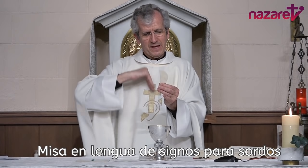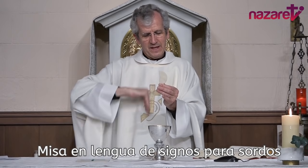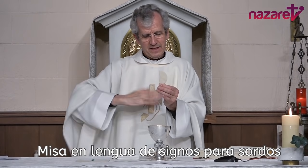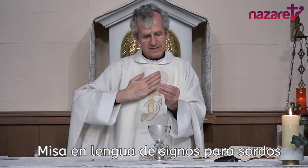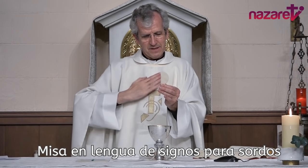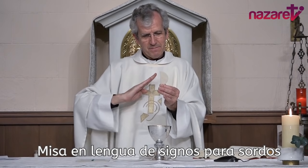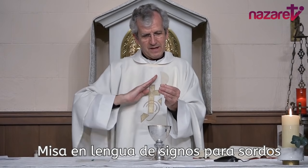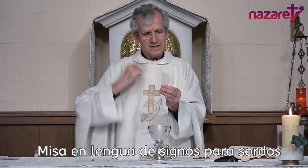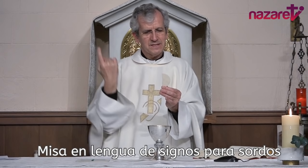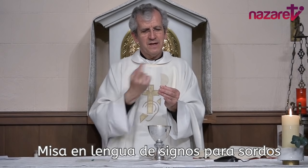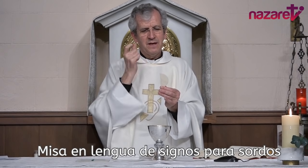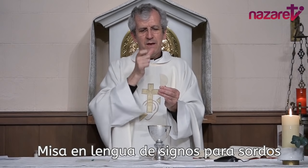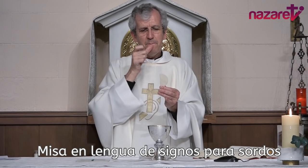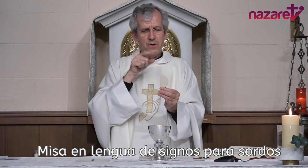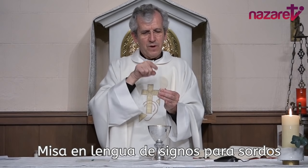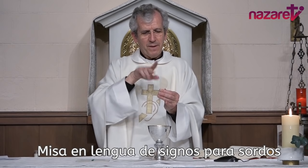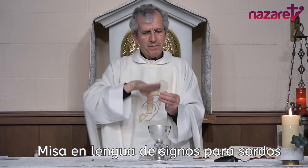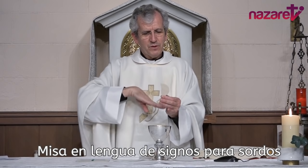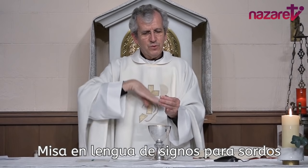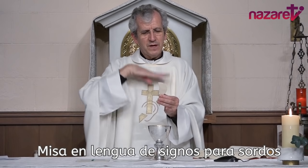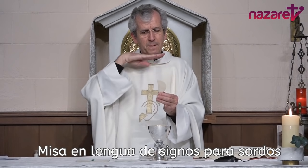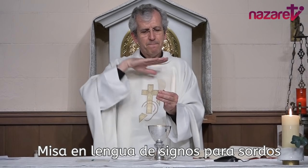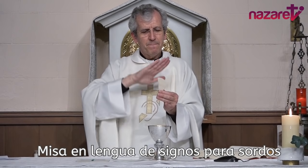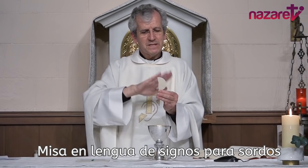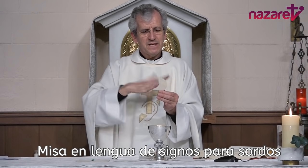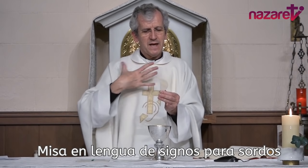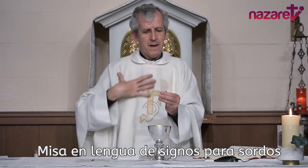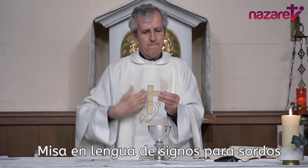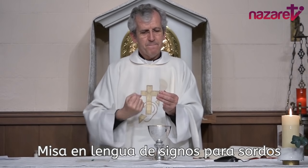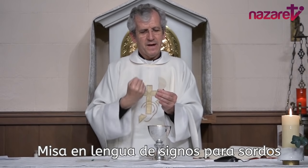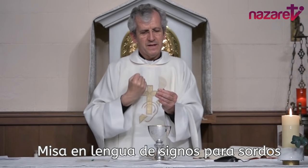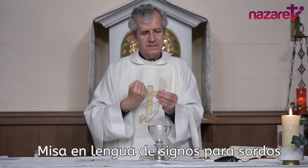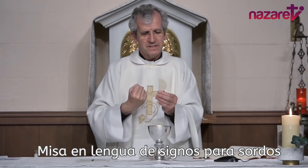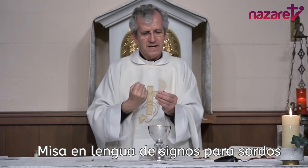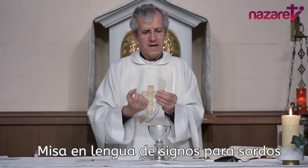que entres en mi casa, pero una palabra tuya bastará para sanar.